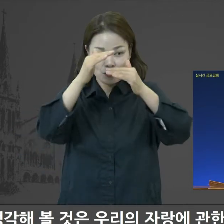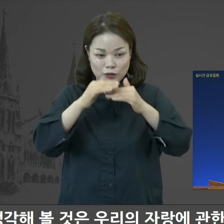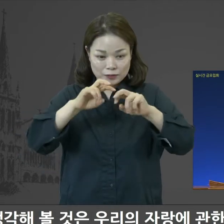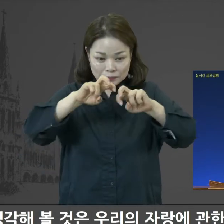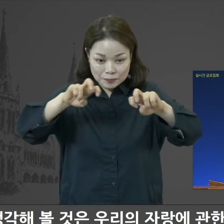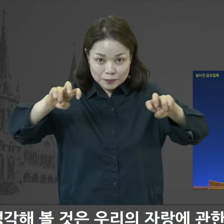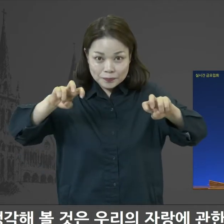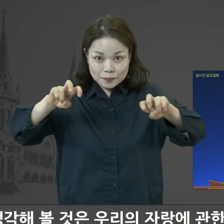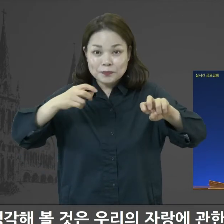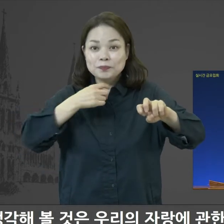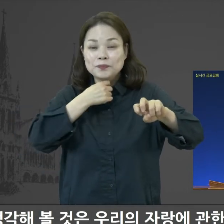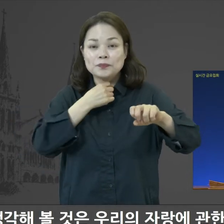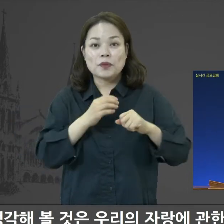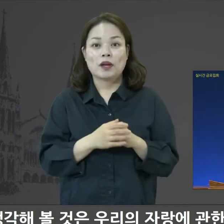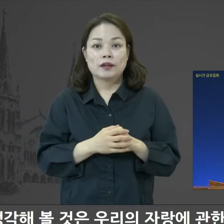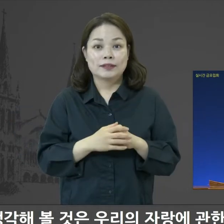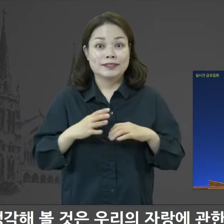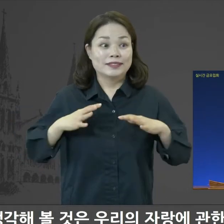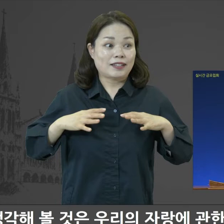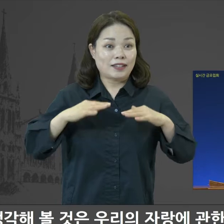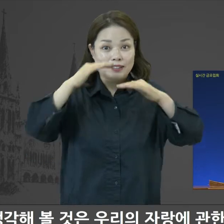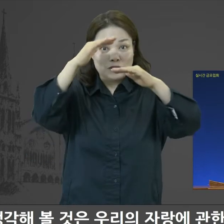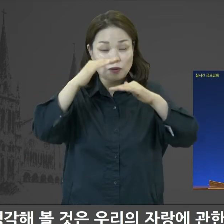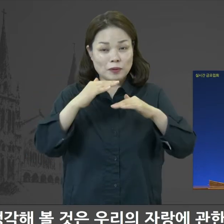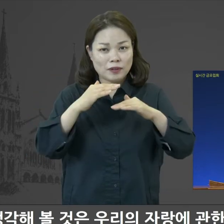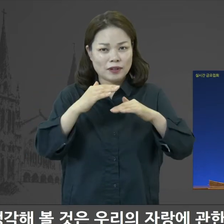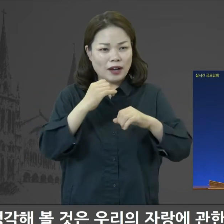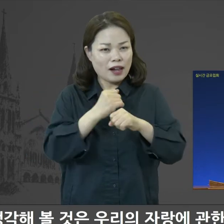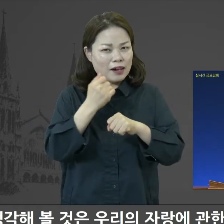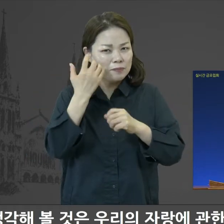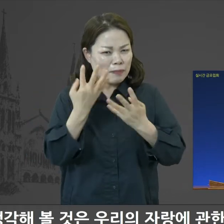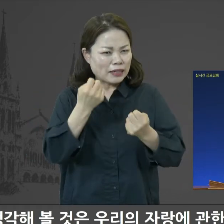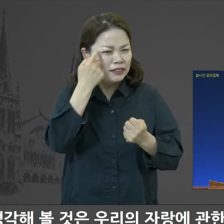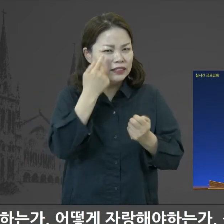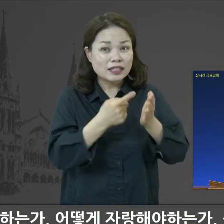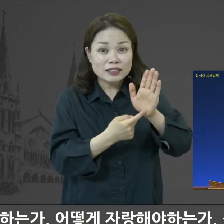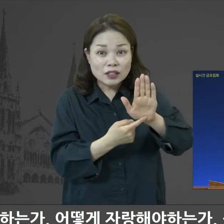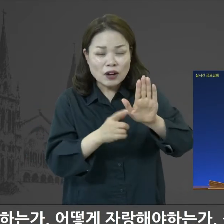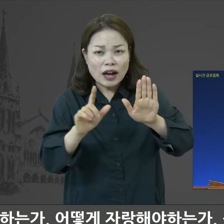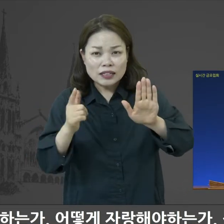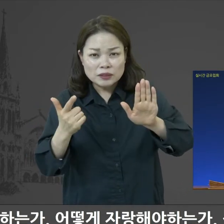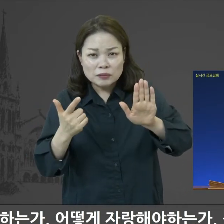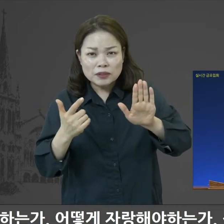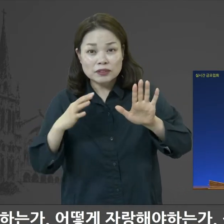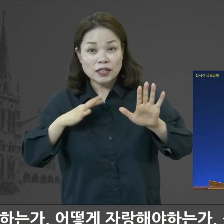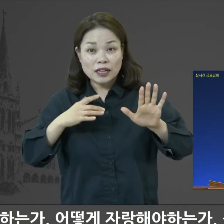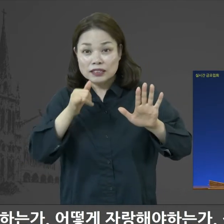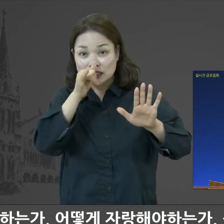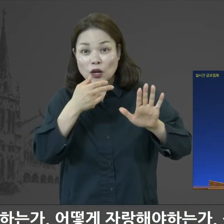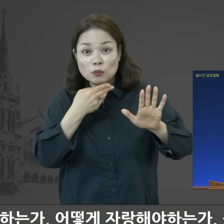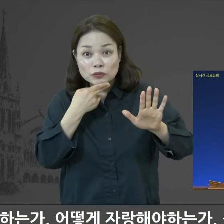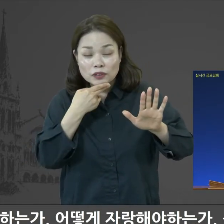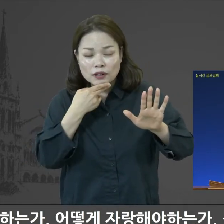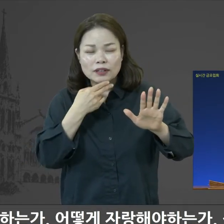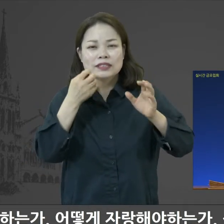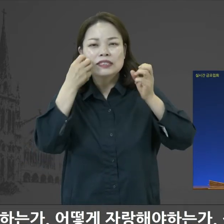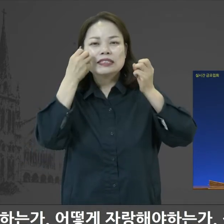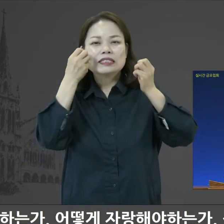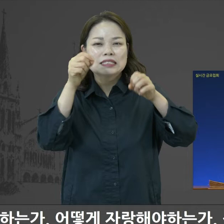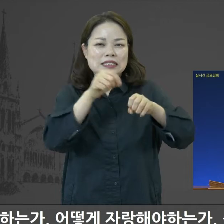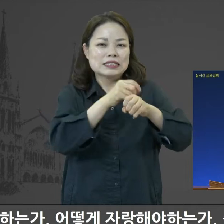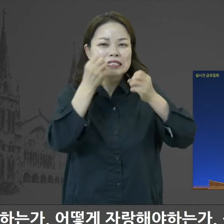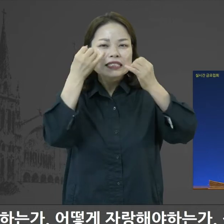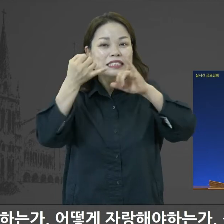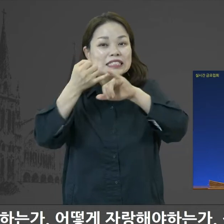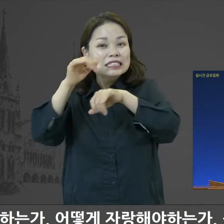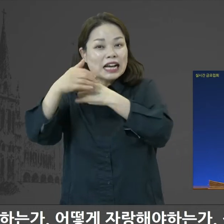바랍니다. 성경이 자랑에 대한 이야기를 많이 할까요? 별로 안 할까요? 굉장히 많이 합니다. 특별히 신약 성경에 오면